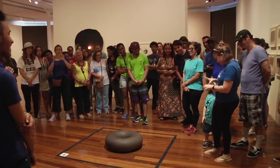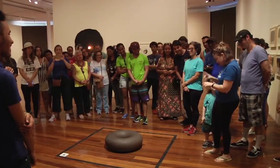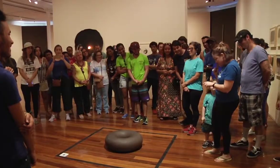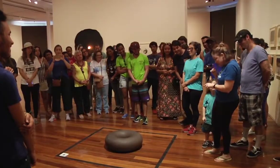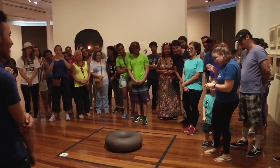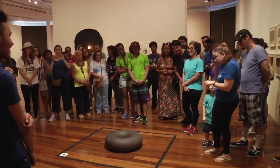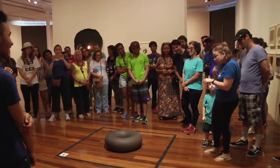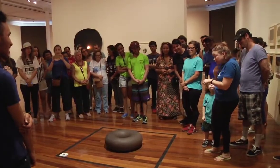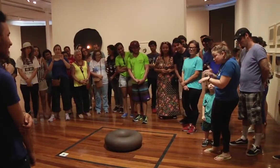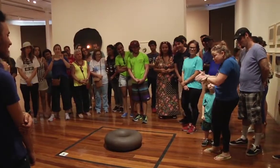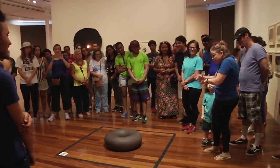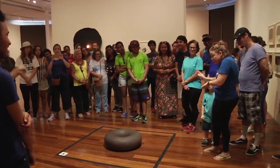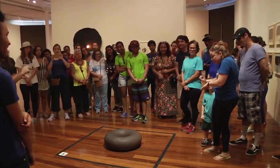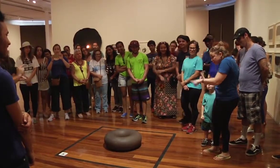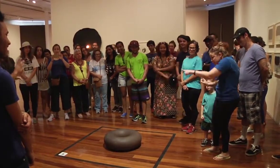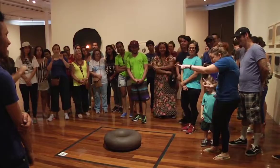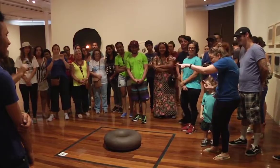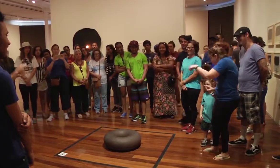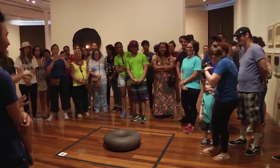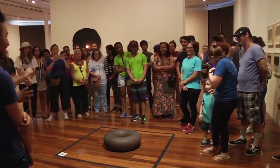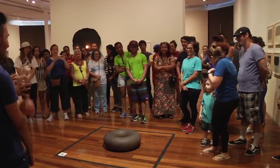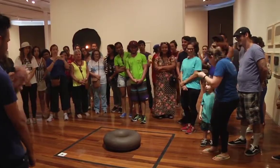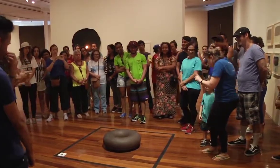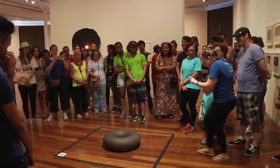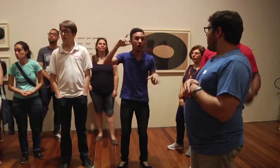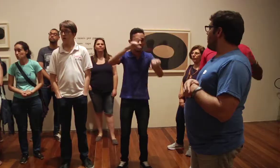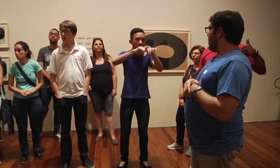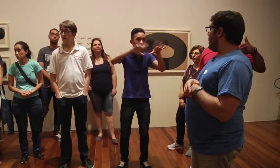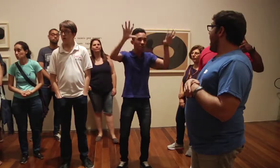Qual é o sentimento que vocês têm? Alguém pode falar?